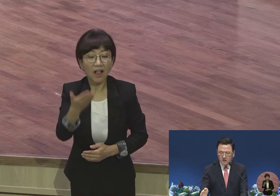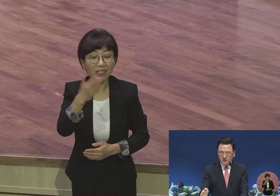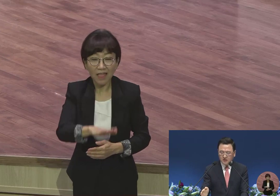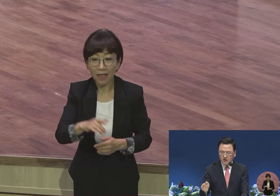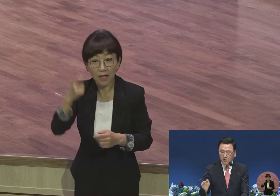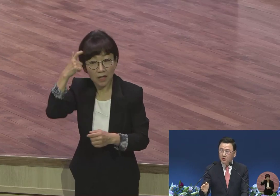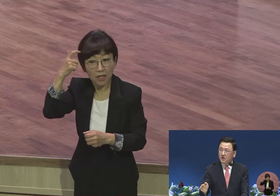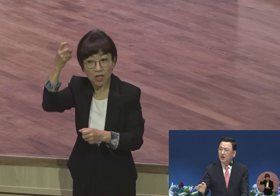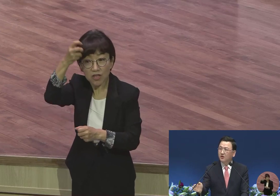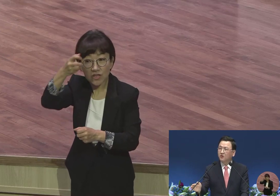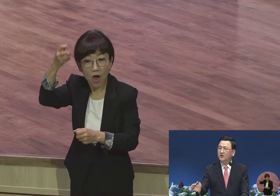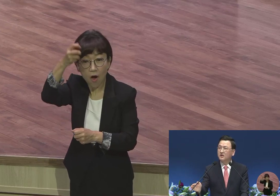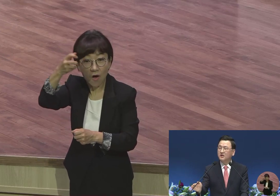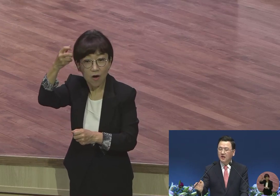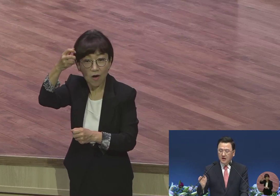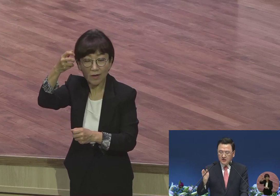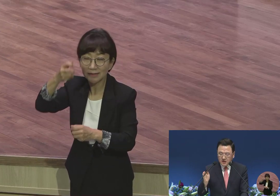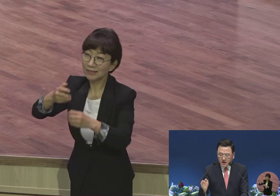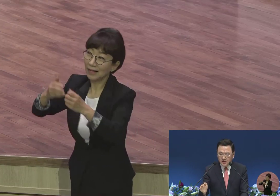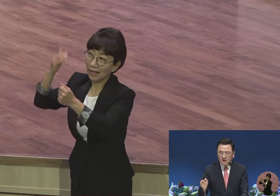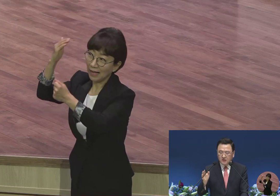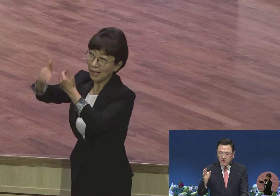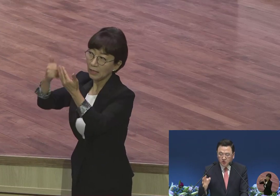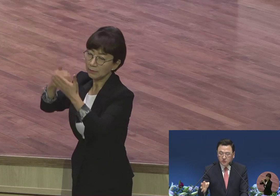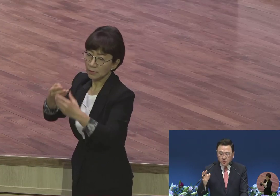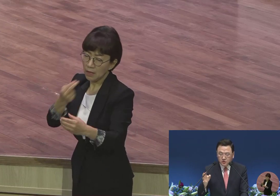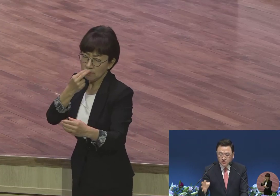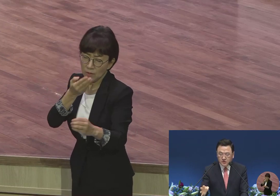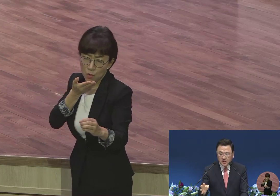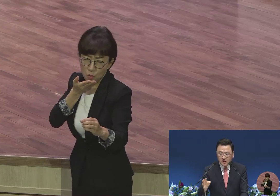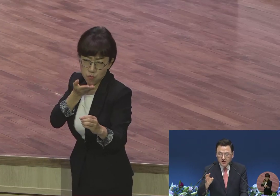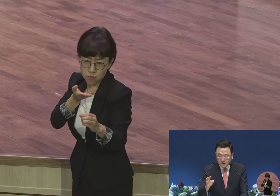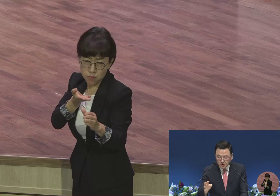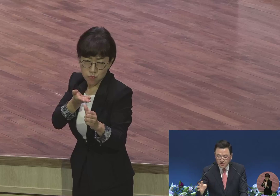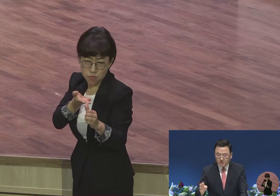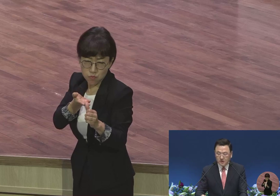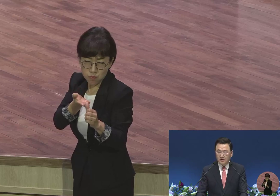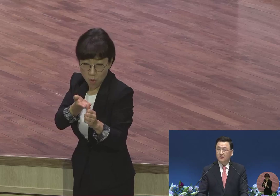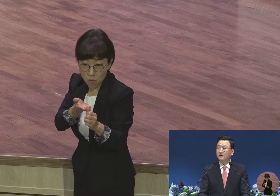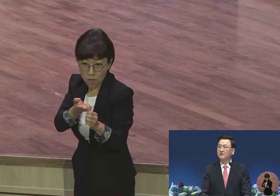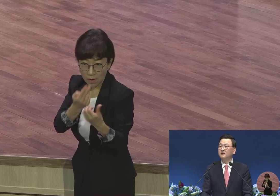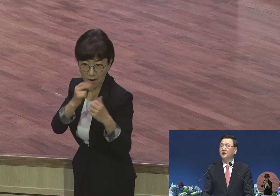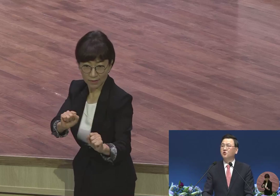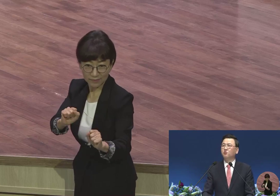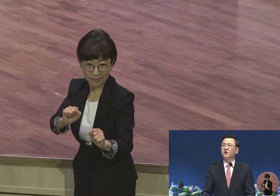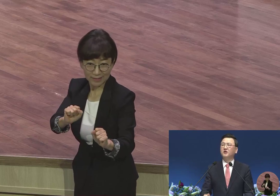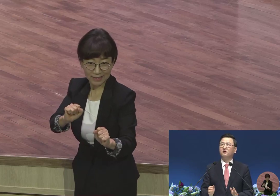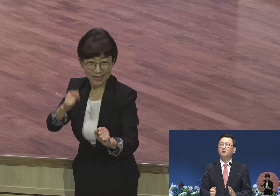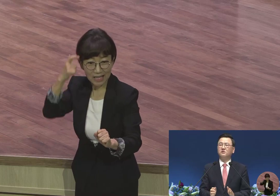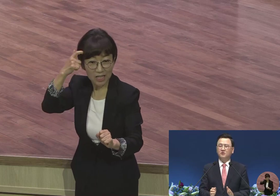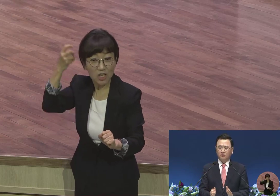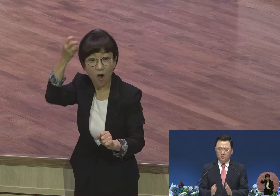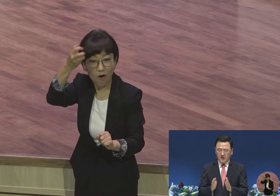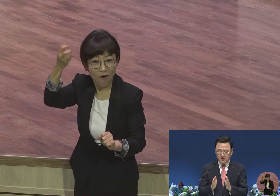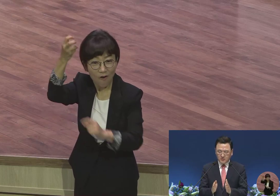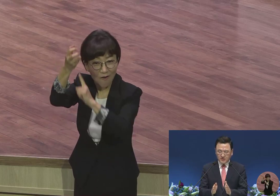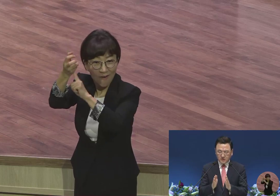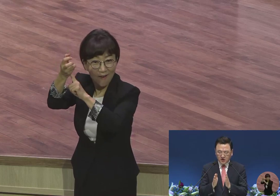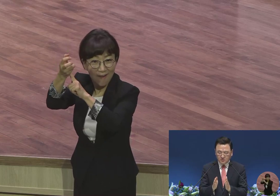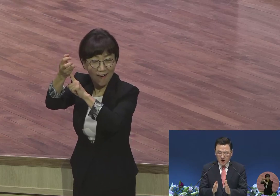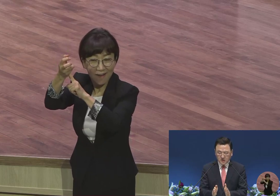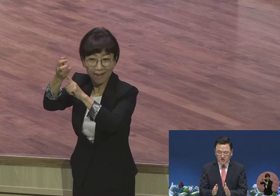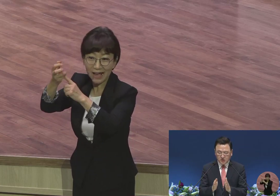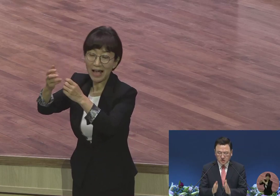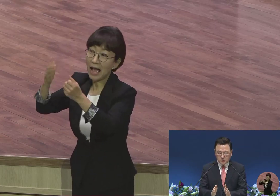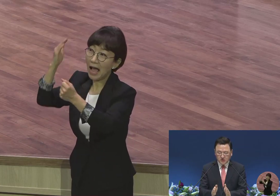불어넣으시니 그가 곧 생령이 된지라. 살아있는 영적 존재가 되었더라. 우리의 영은 여호와